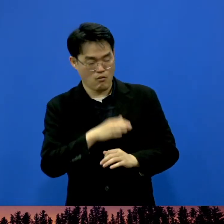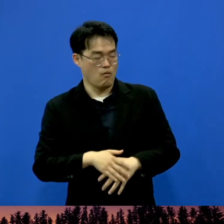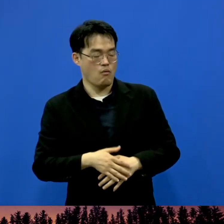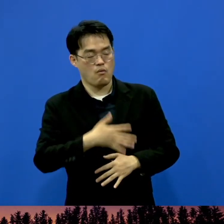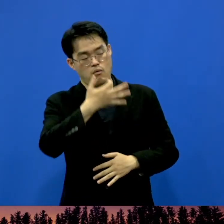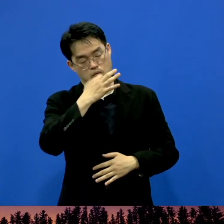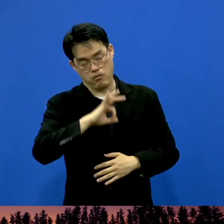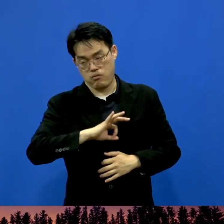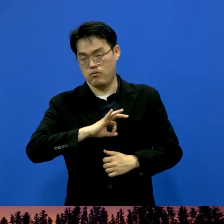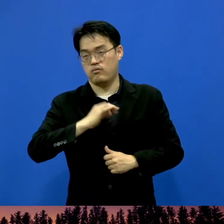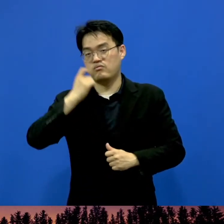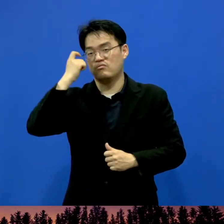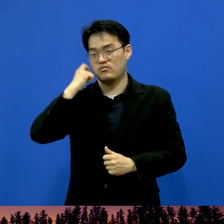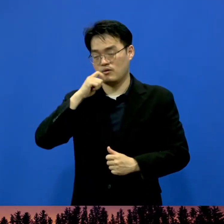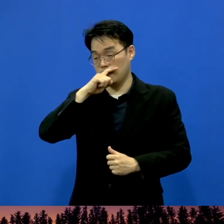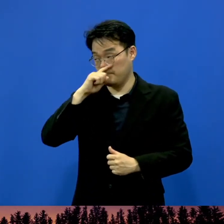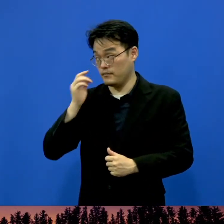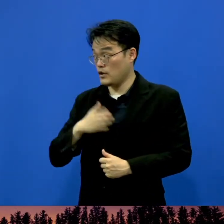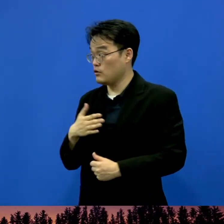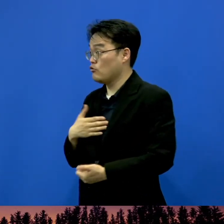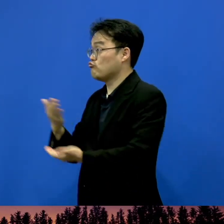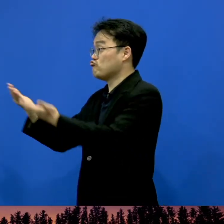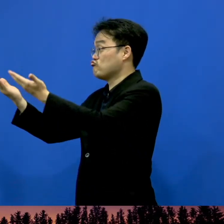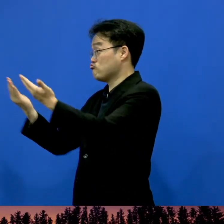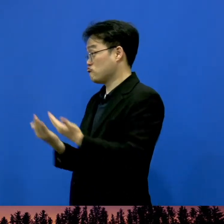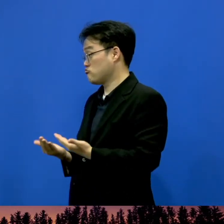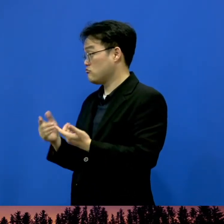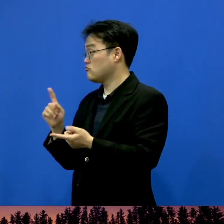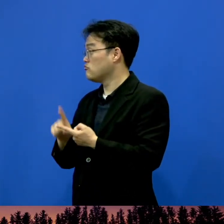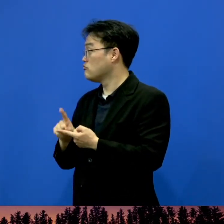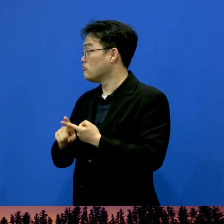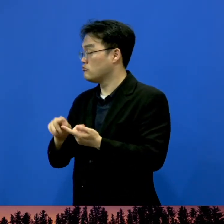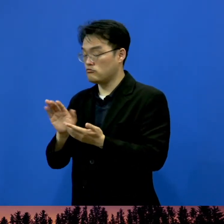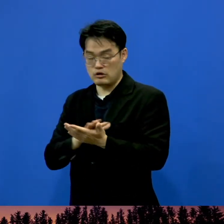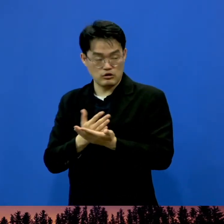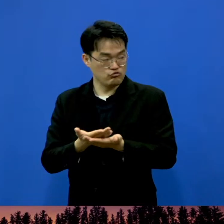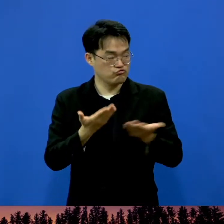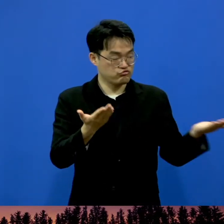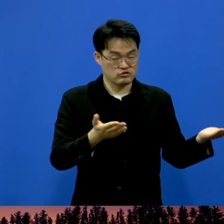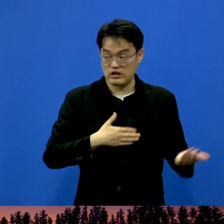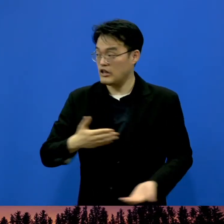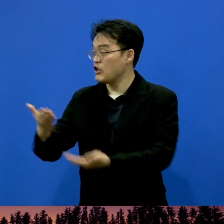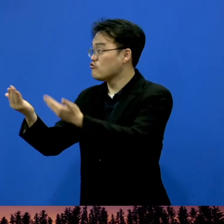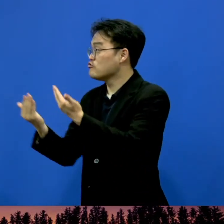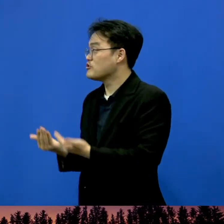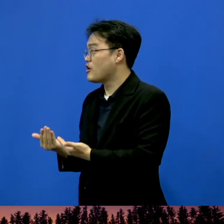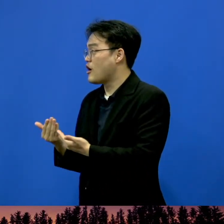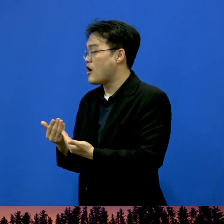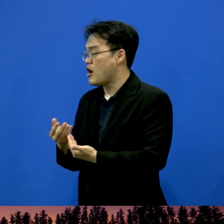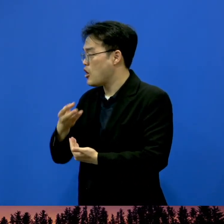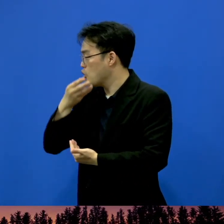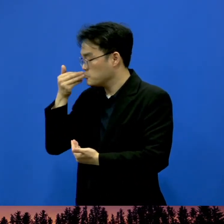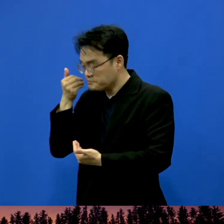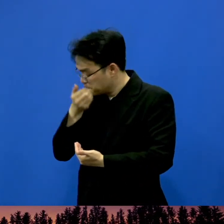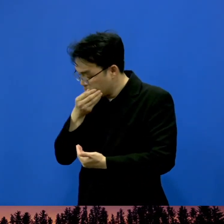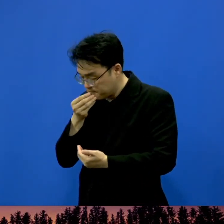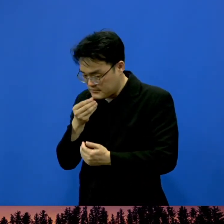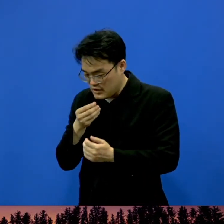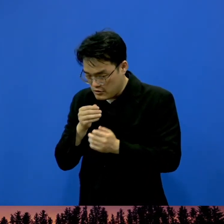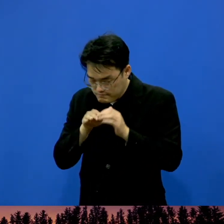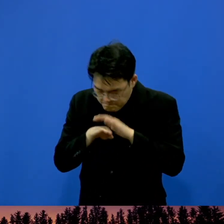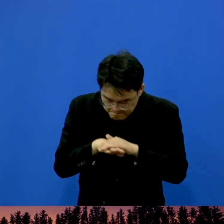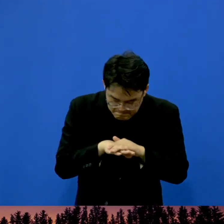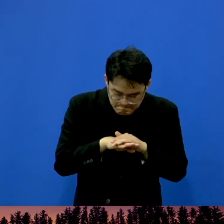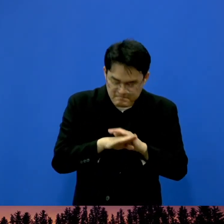하는 거잖아요. 그 나에게 주신 것을 하고 오리발내면 안 된다는 거예요. 그렇죠? 여러분, 심지어